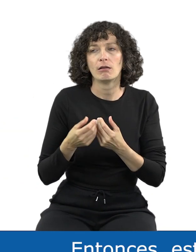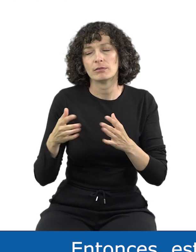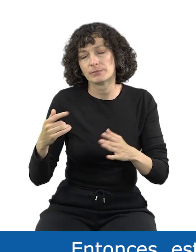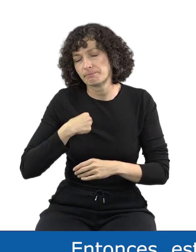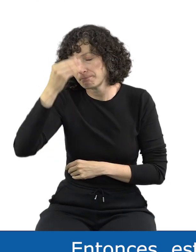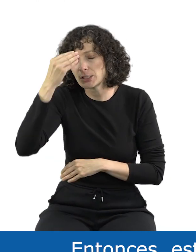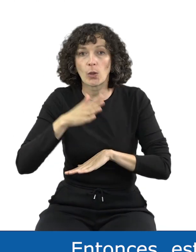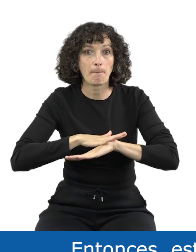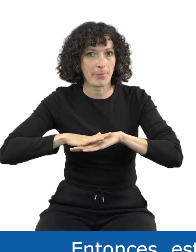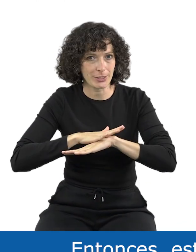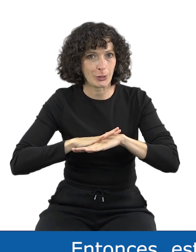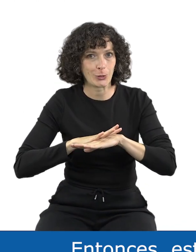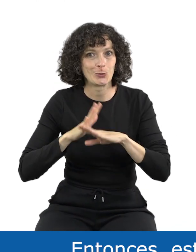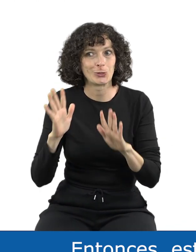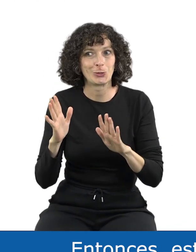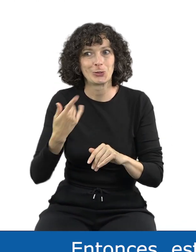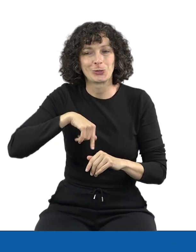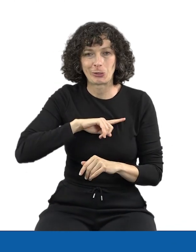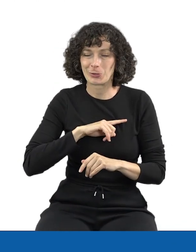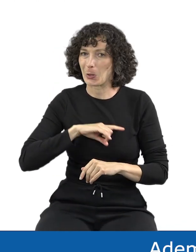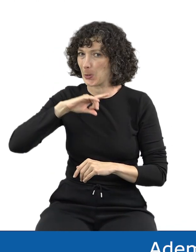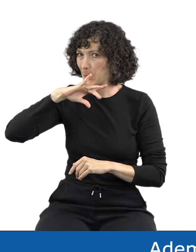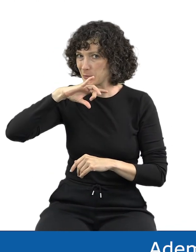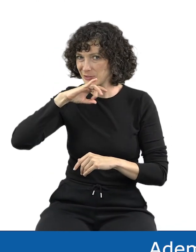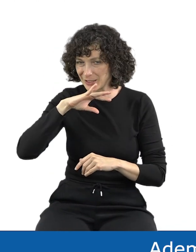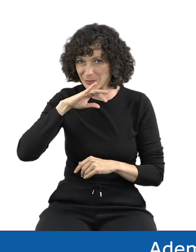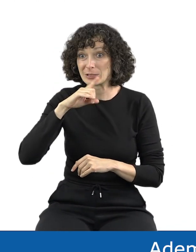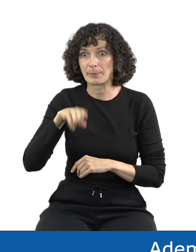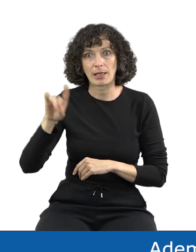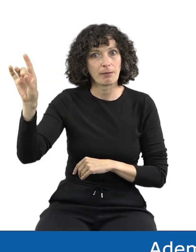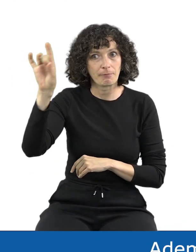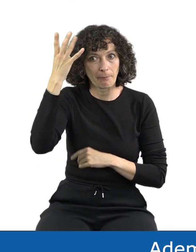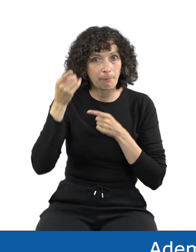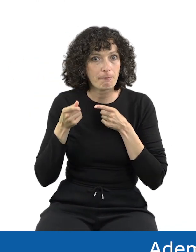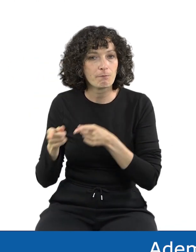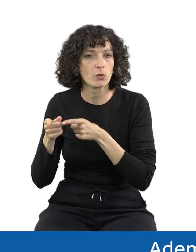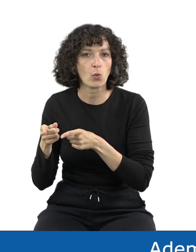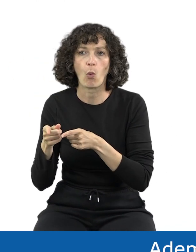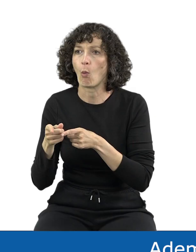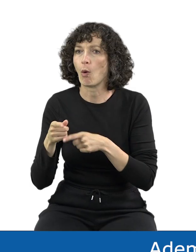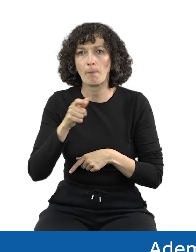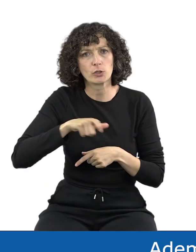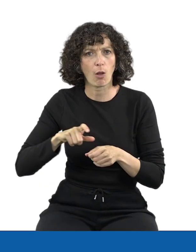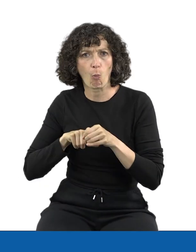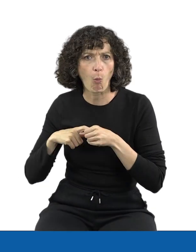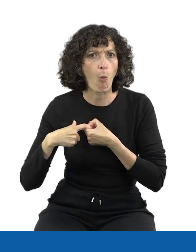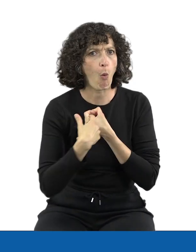estuvimos pues muy contentos, la verdad. Además la iniciativa pues ha tenido una muy buena